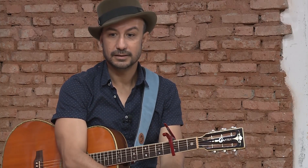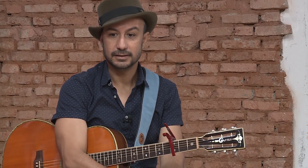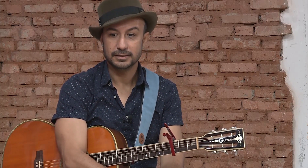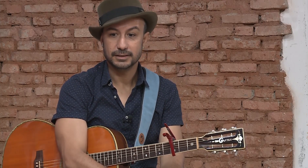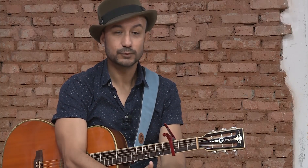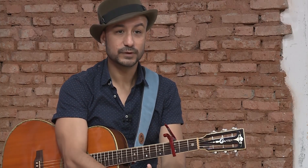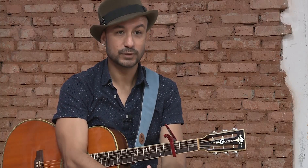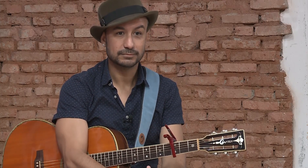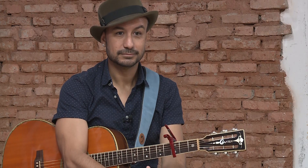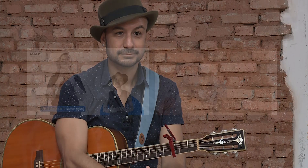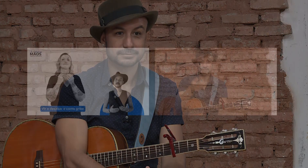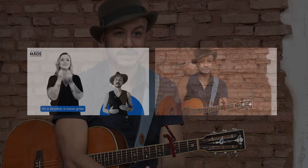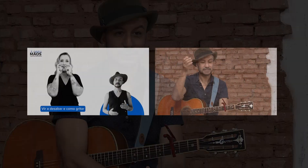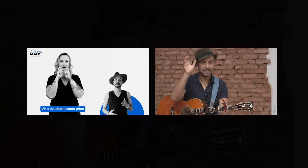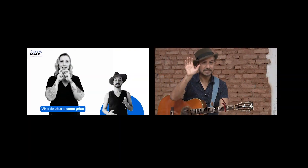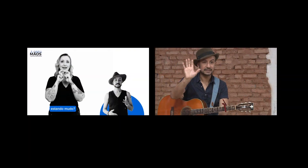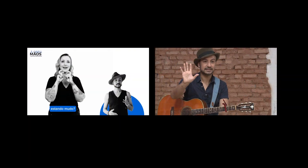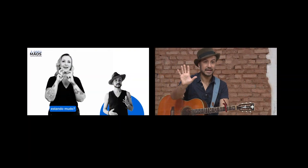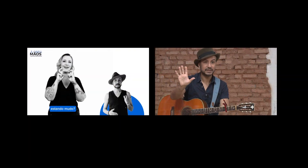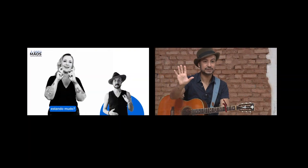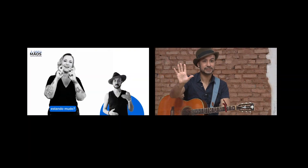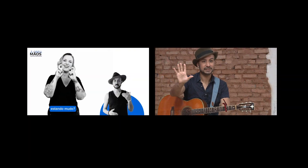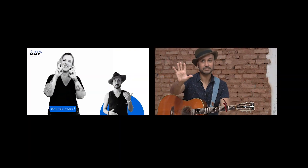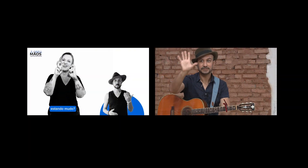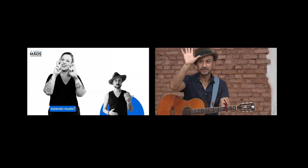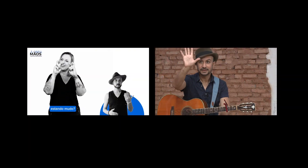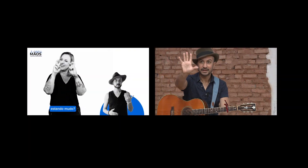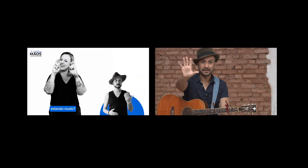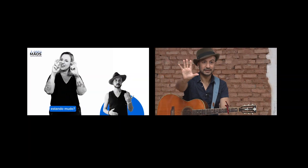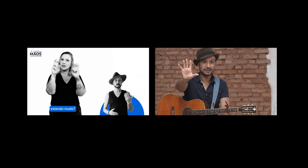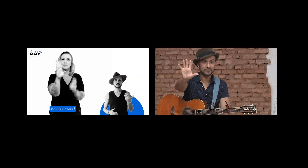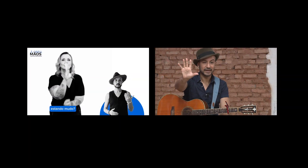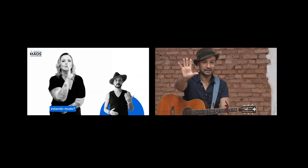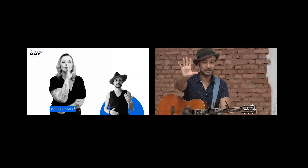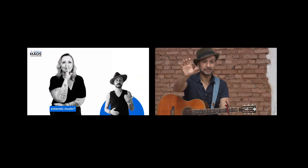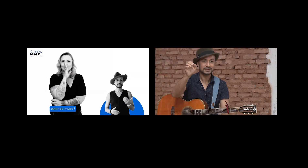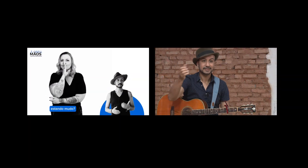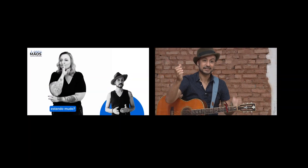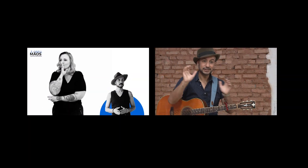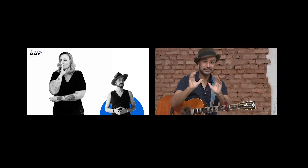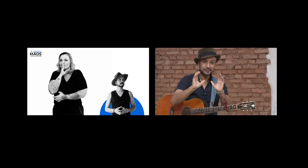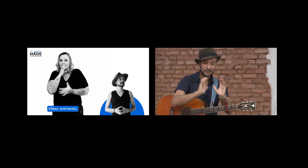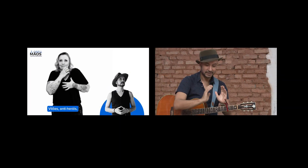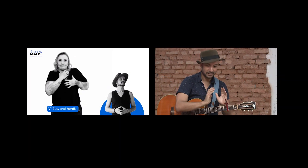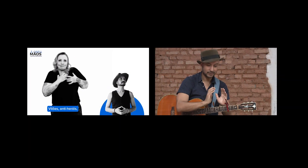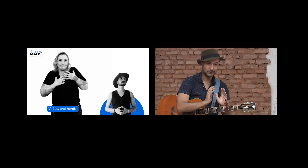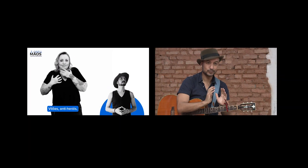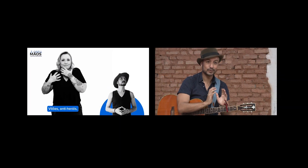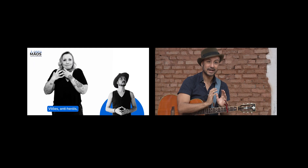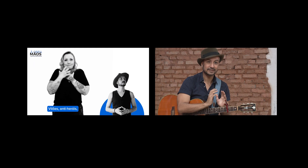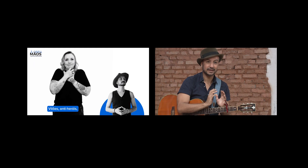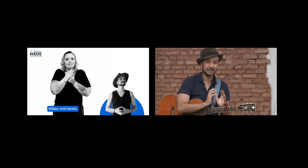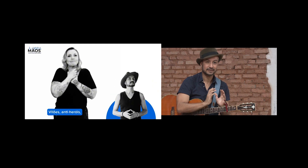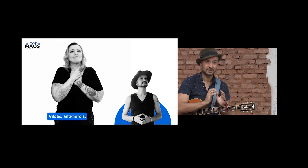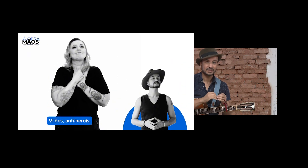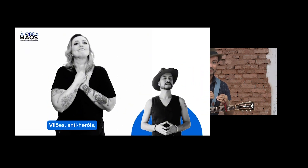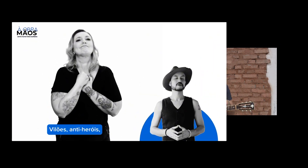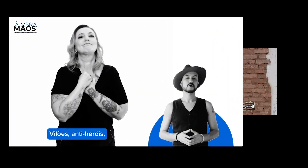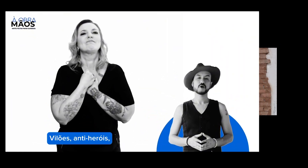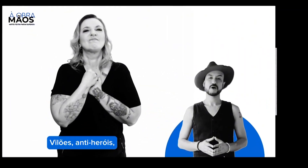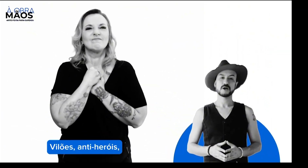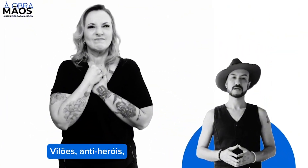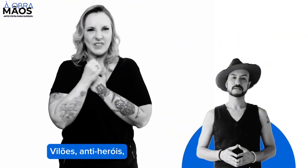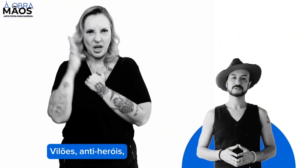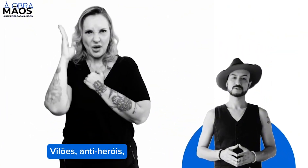e inovadora. E a gente traz a intérprete de Libra ali na frente e a gente fica no lugar dela, a